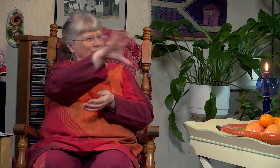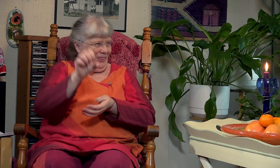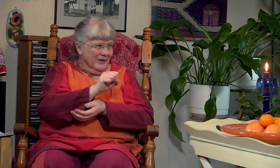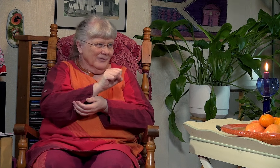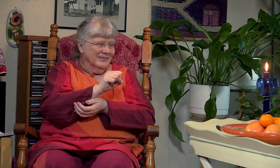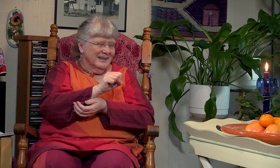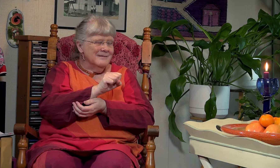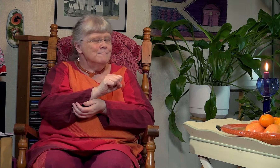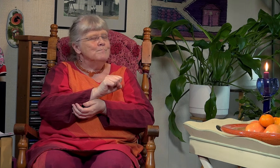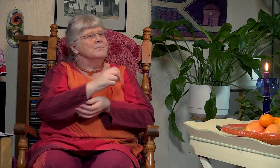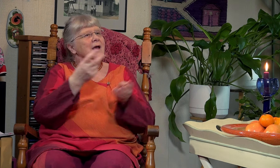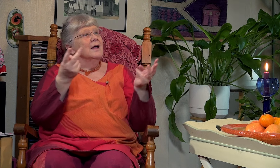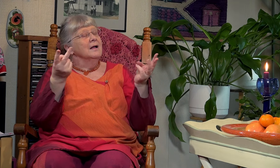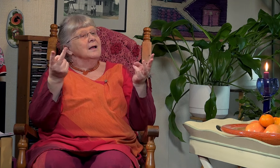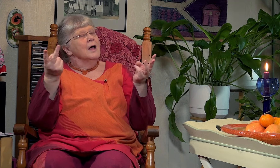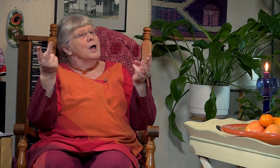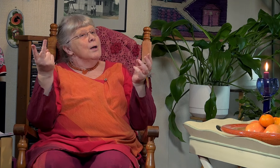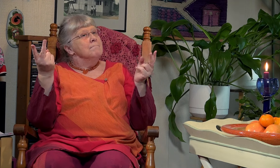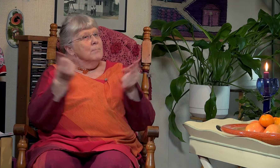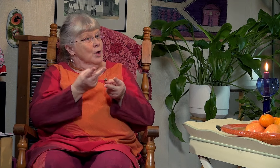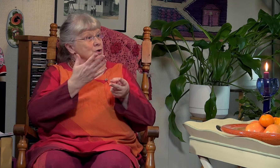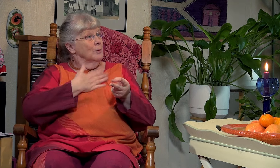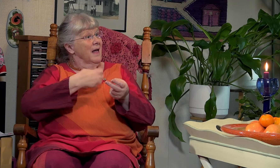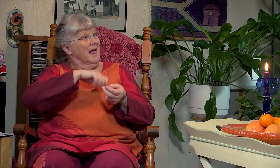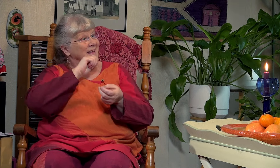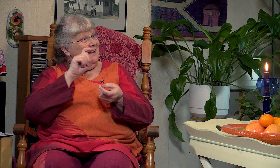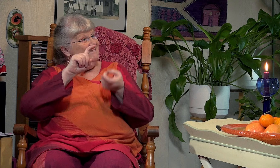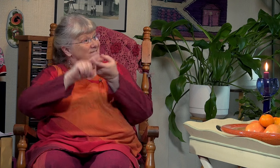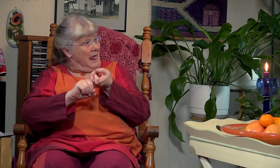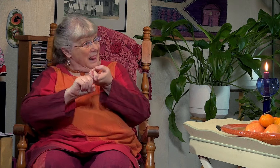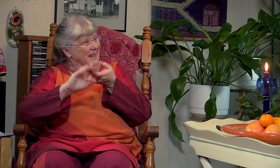sain tietää sitten paljon isäni elämästä myös.